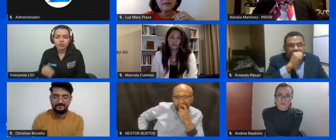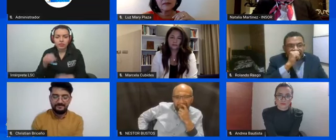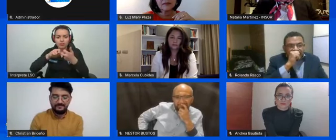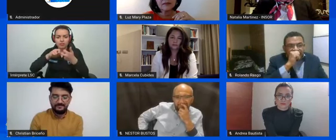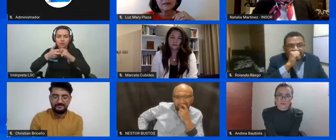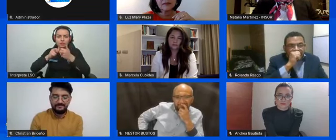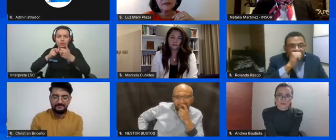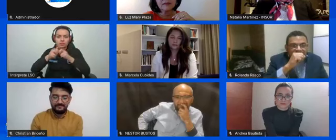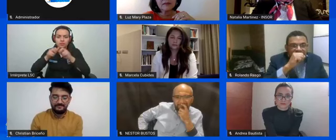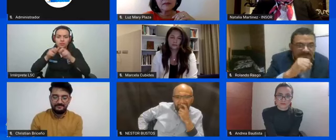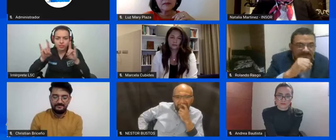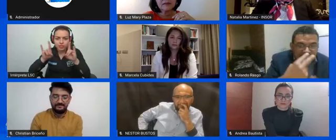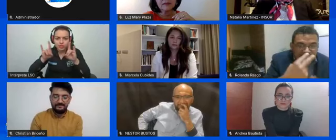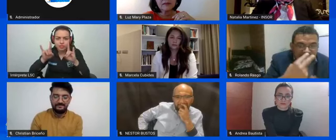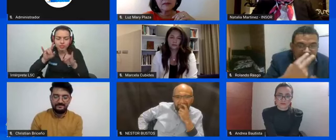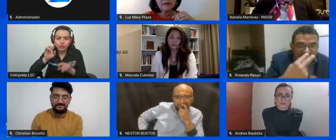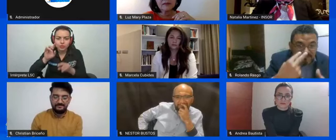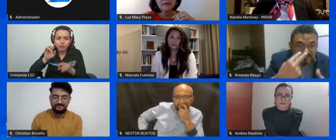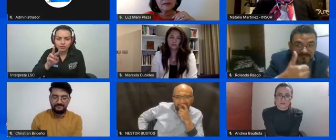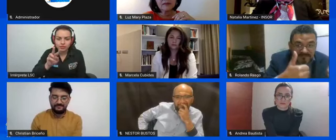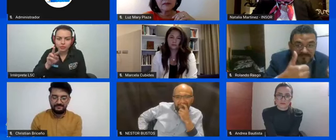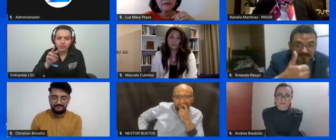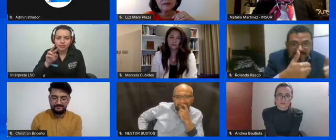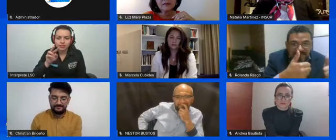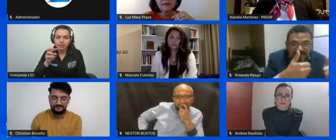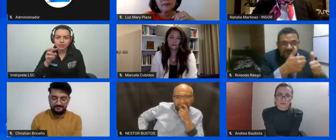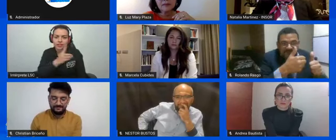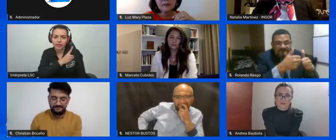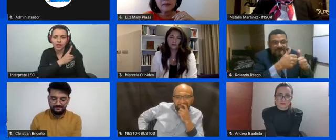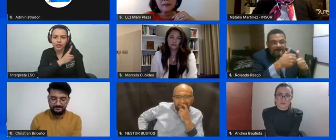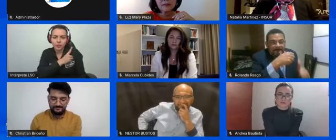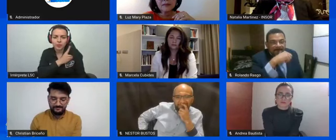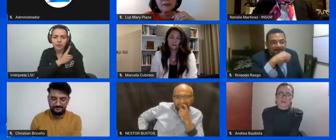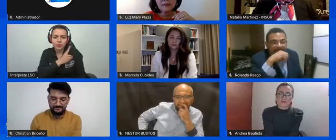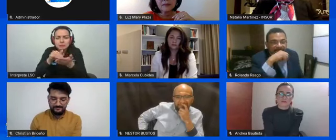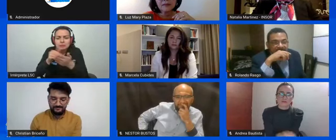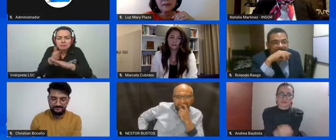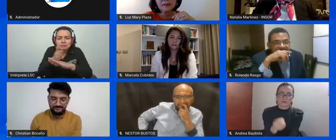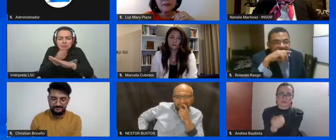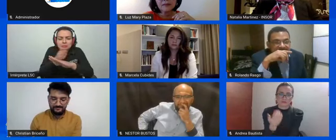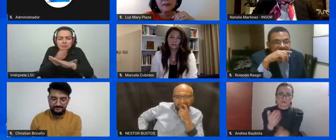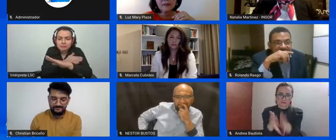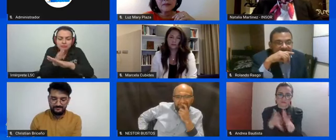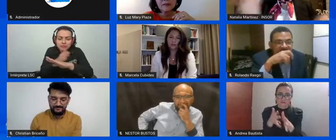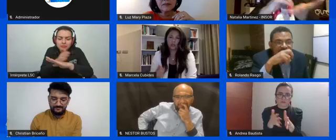Que estoy teniendo problemas de conexión y no le veo bien a Rolando.